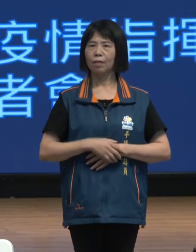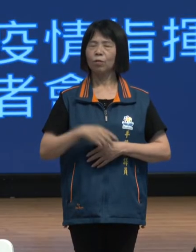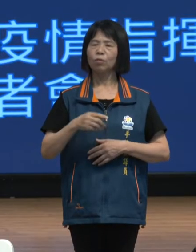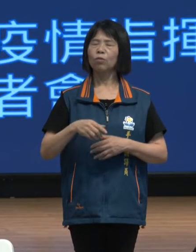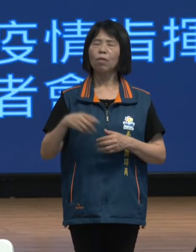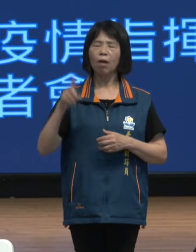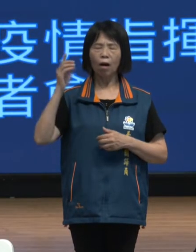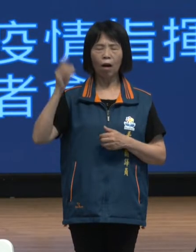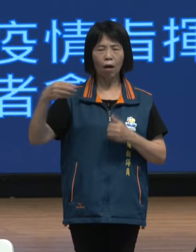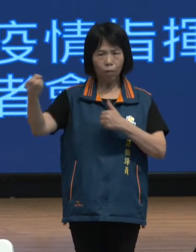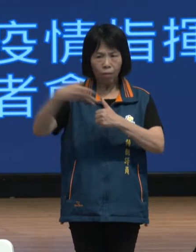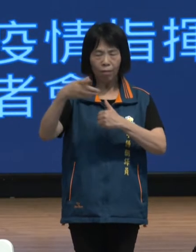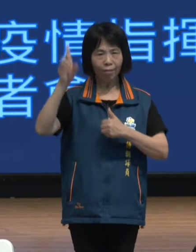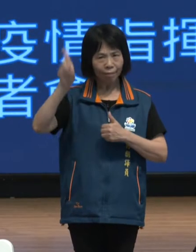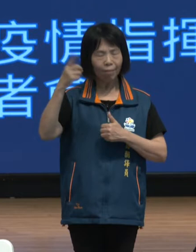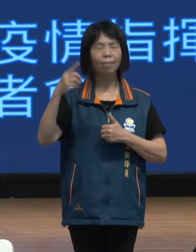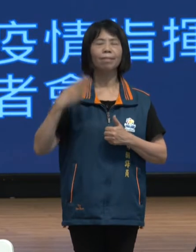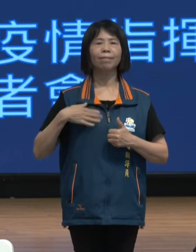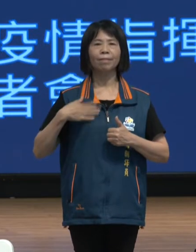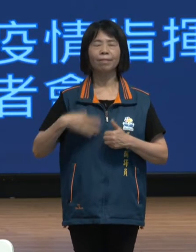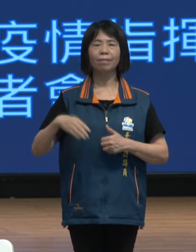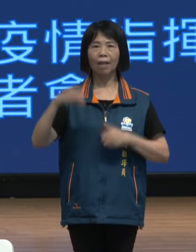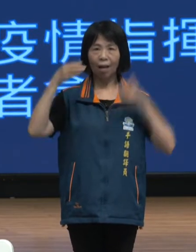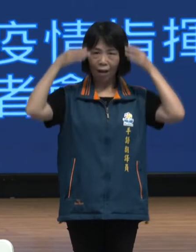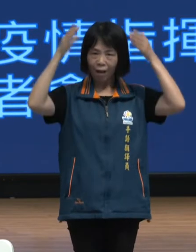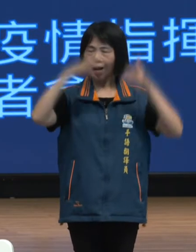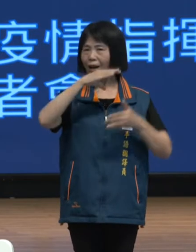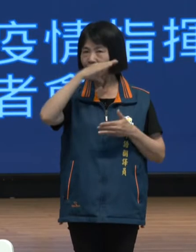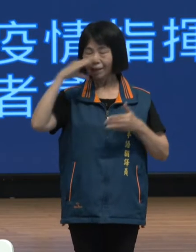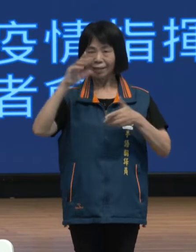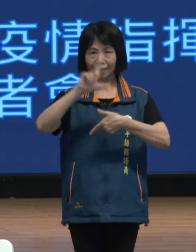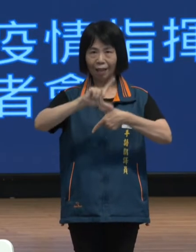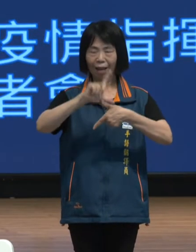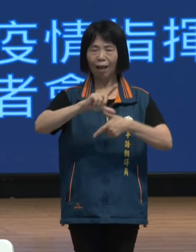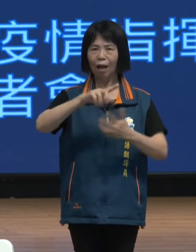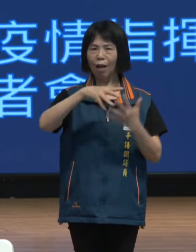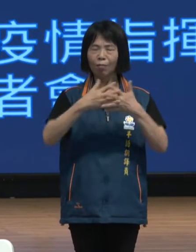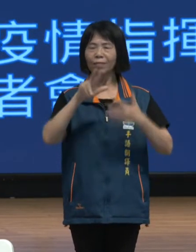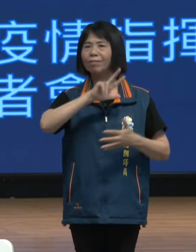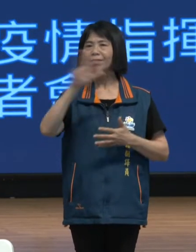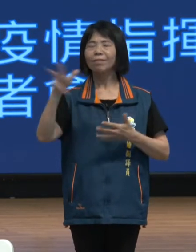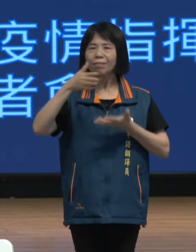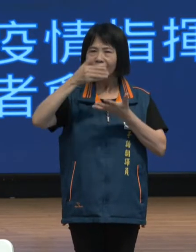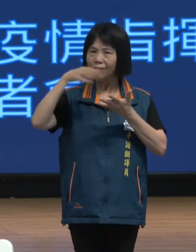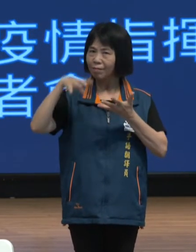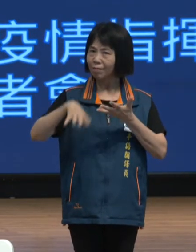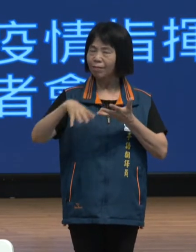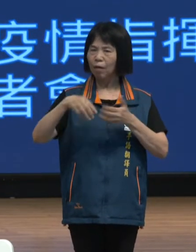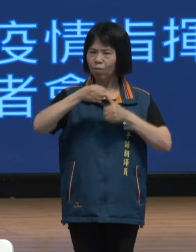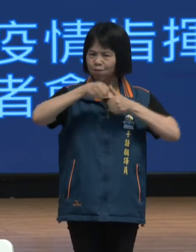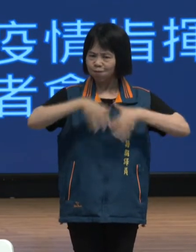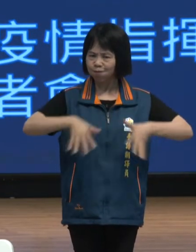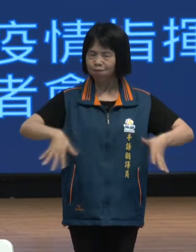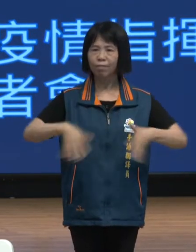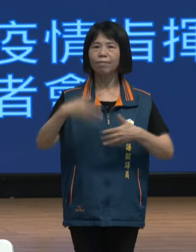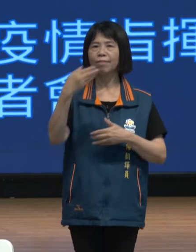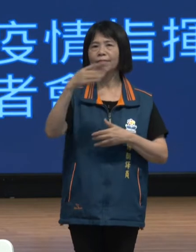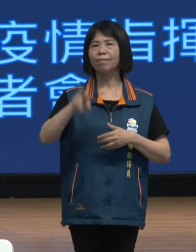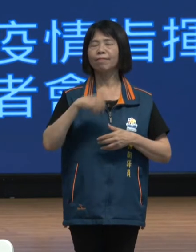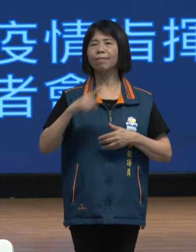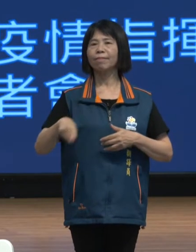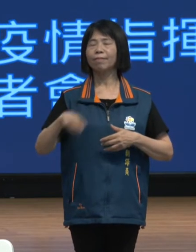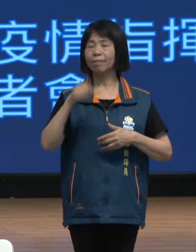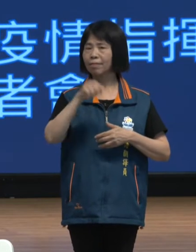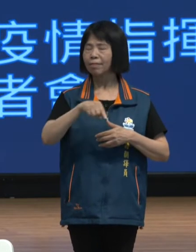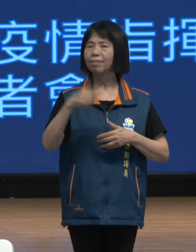溯源的，所以在奥斯卡这个美式餐厅的延伸里面，就有9个人，而这延伸